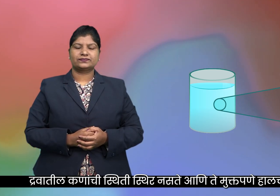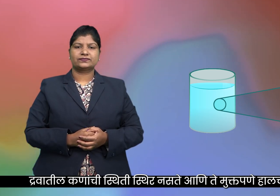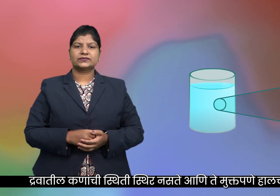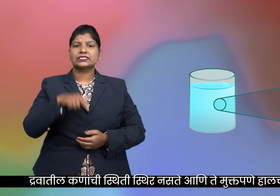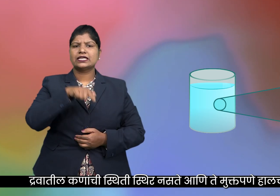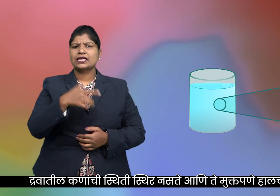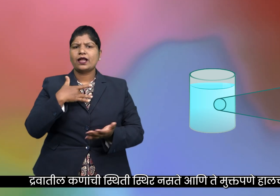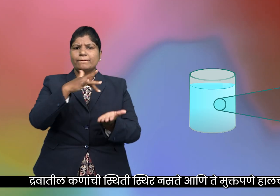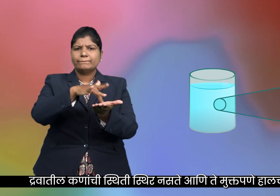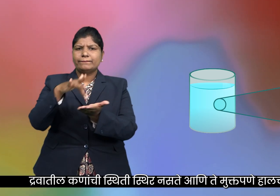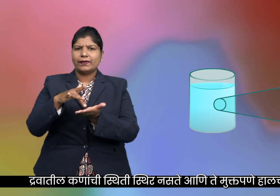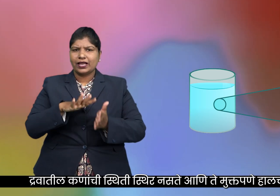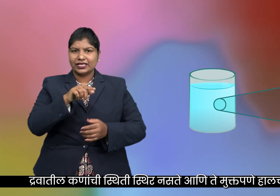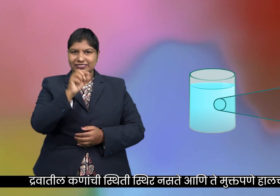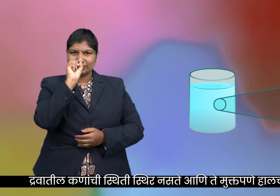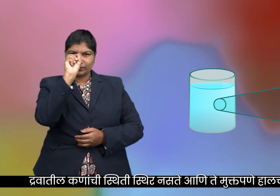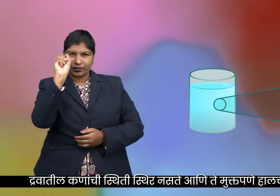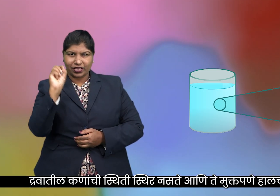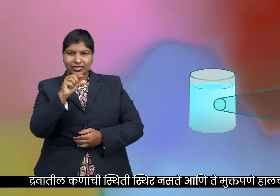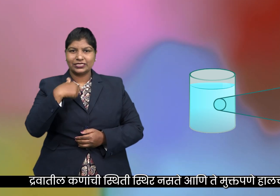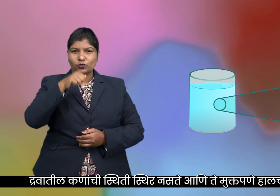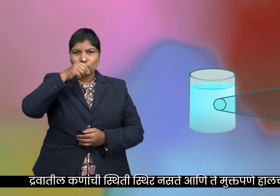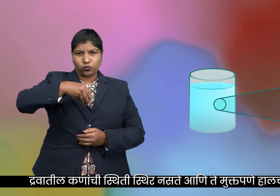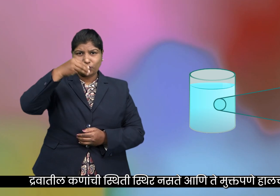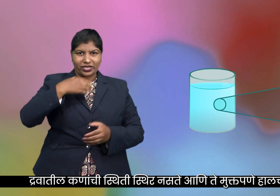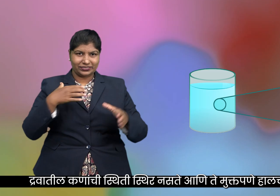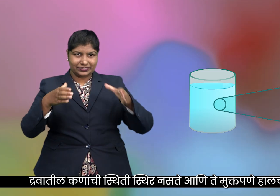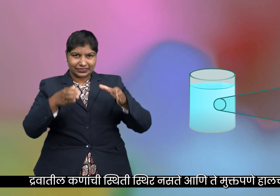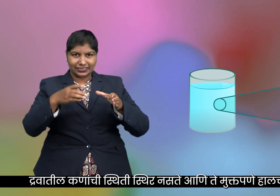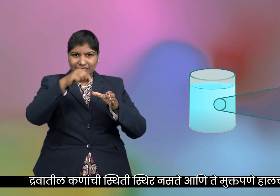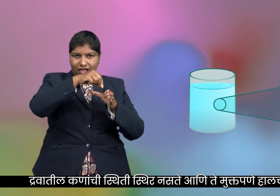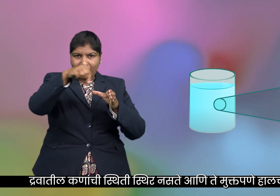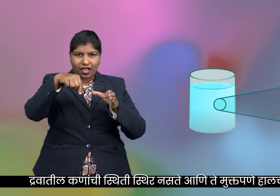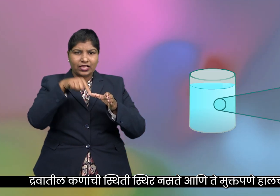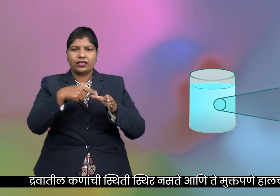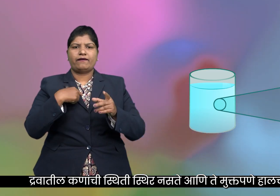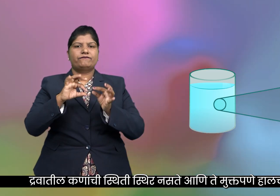द्रवातील कणांची स्थिती स्थिर नसते आणि ते मुक्तपणे हालचाल करू शकतात.